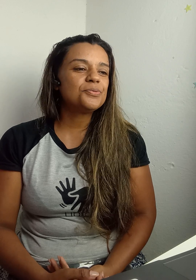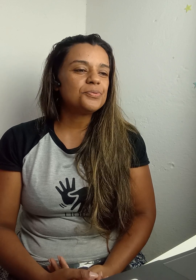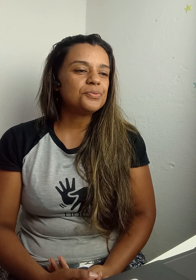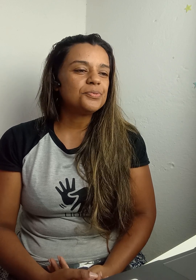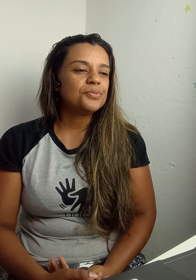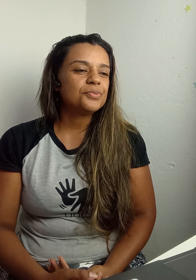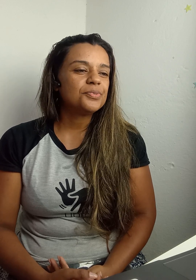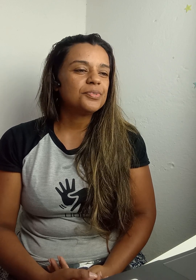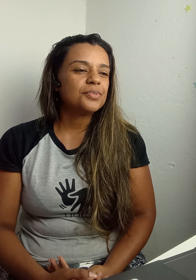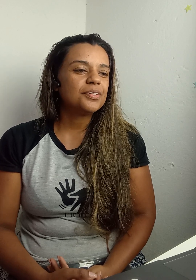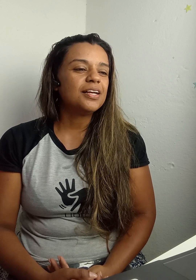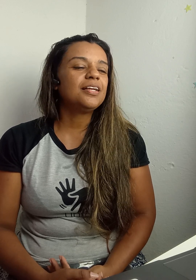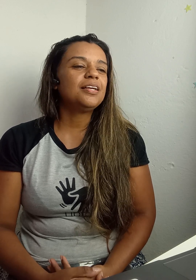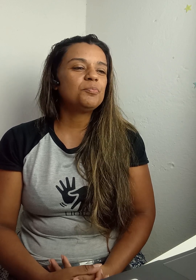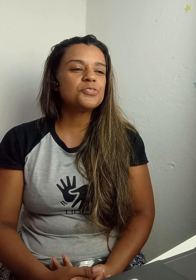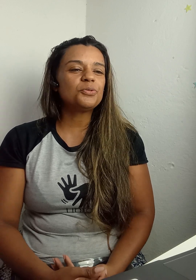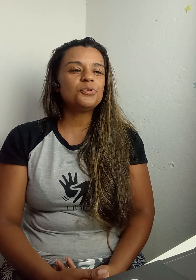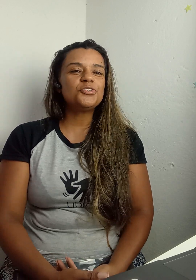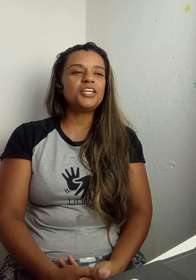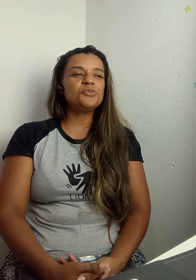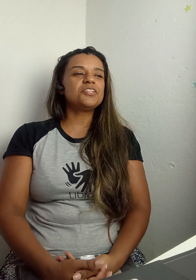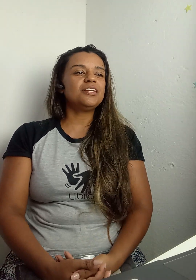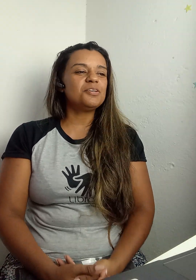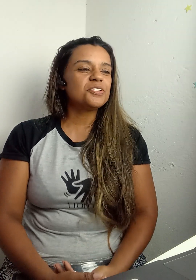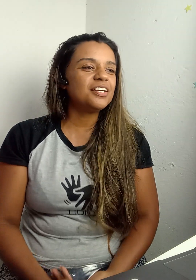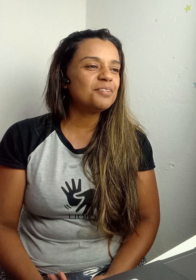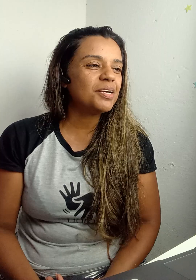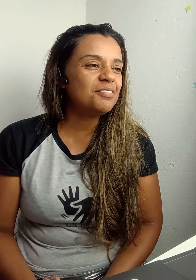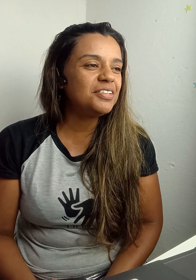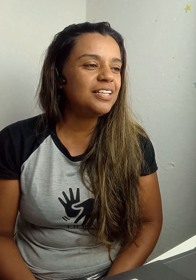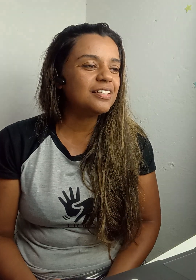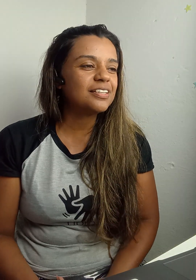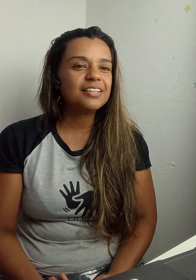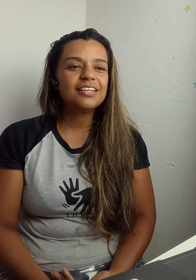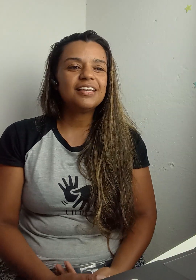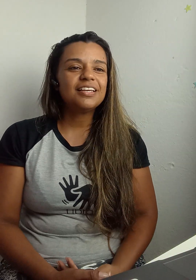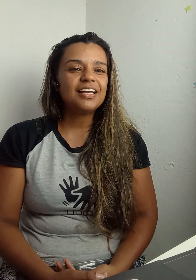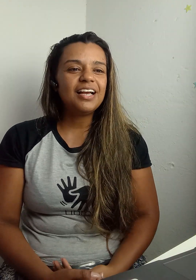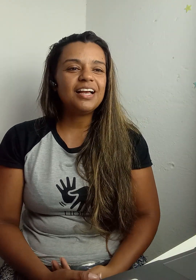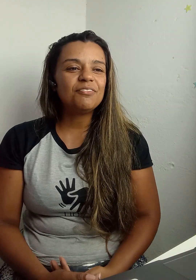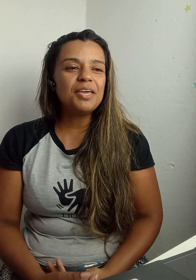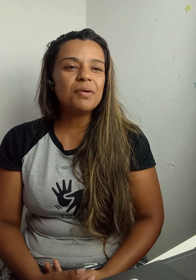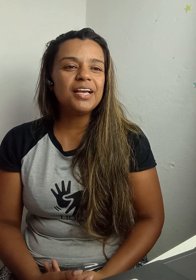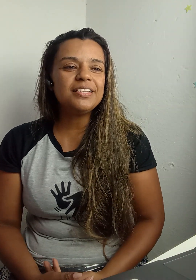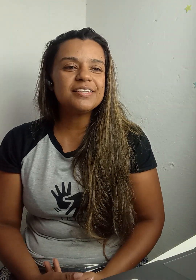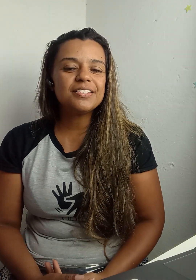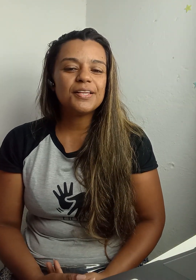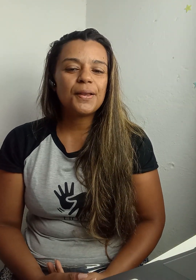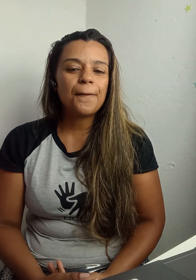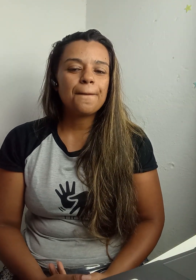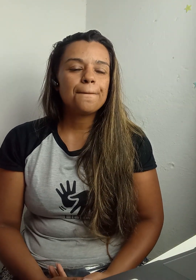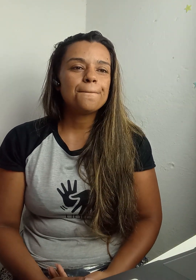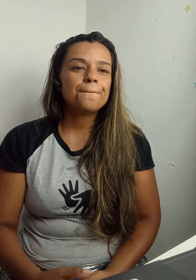Isso. Ah lá, o pessoal tudo cheio do sinal já. Maravilha. Quem mais?